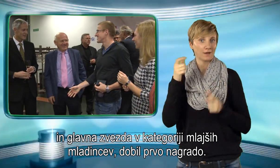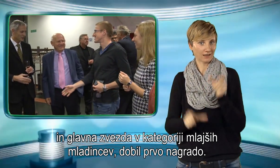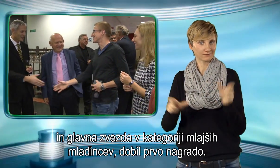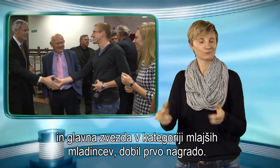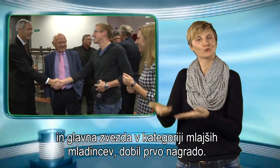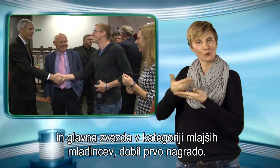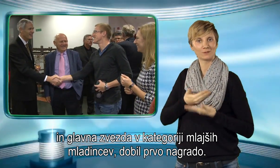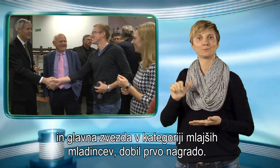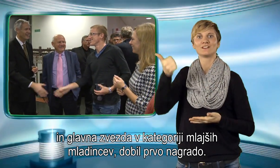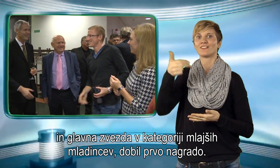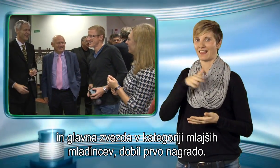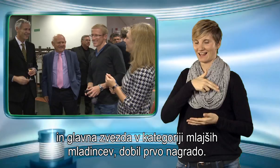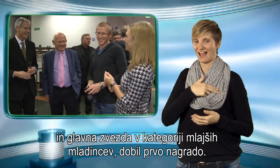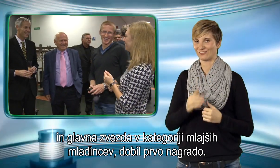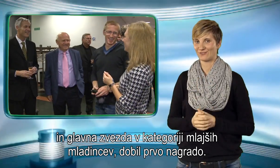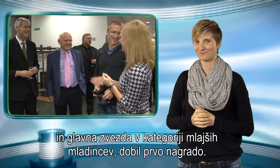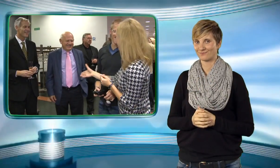dobil prvo nagrado.